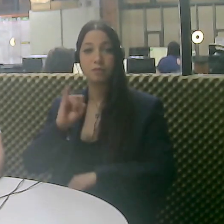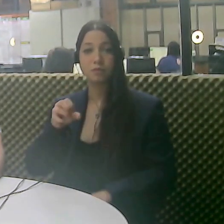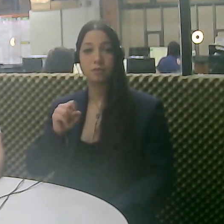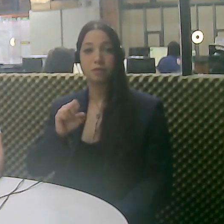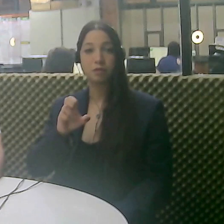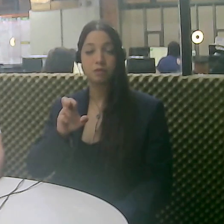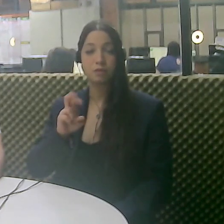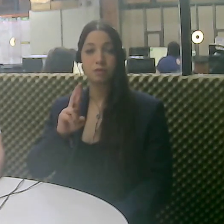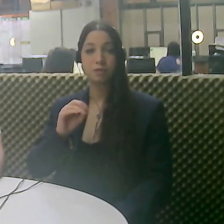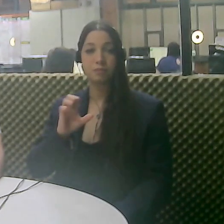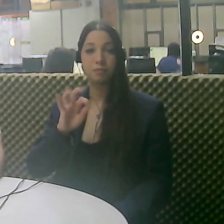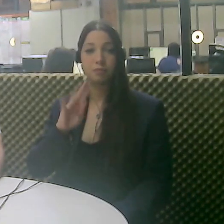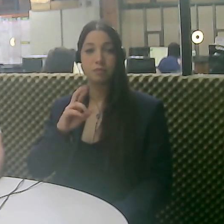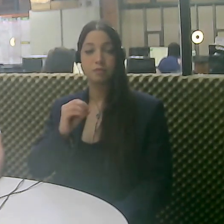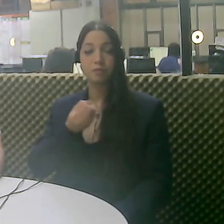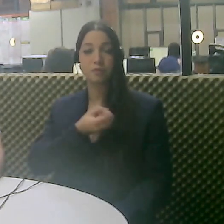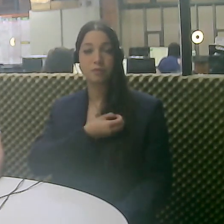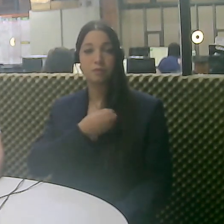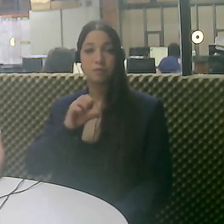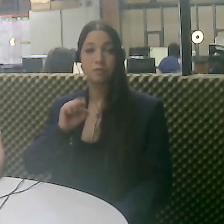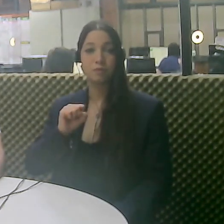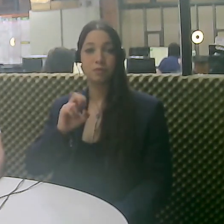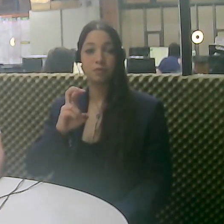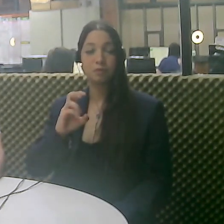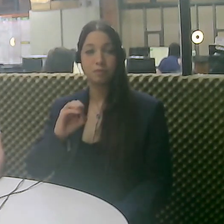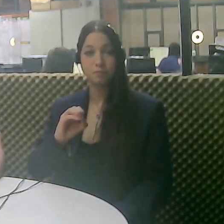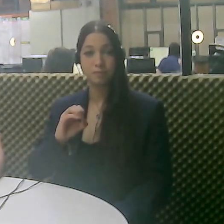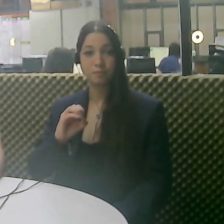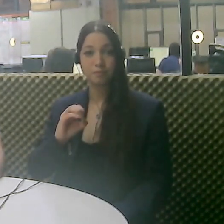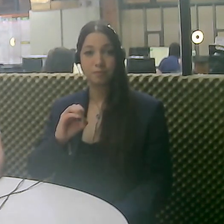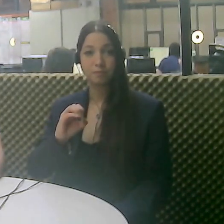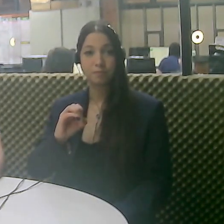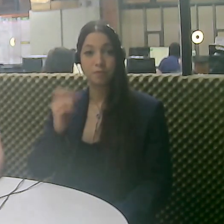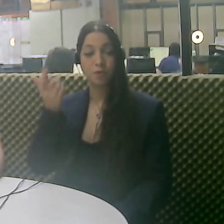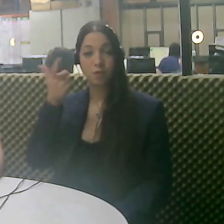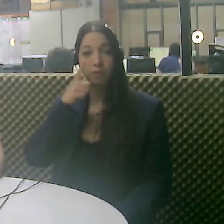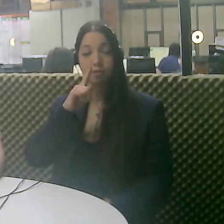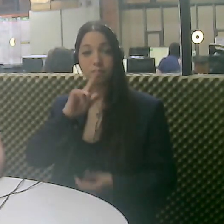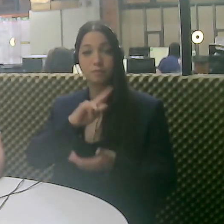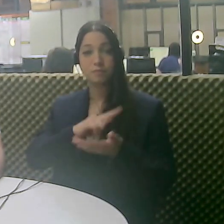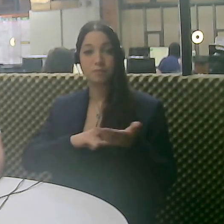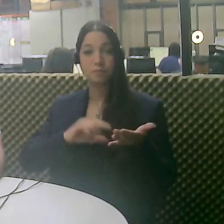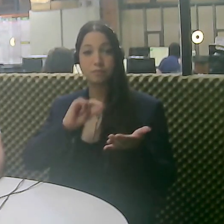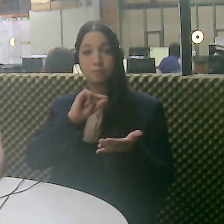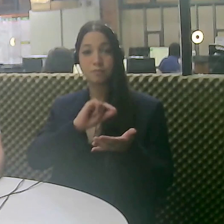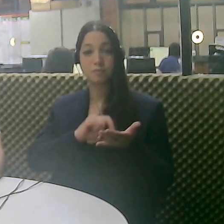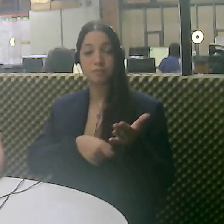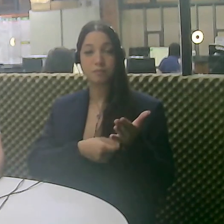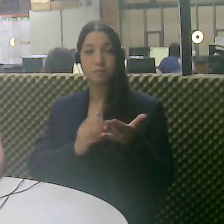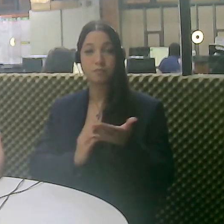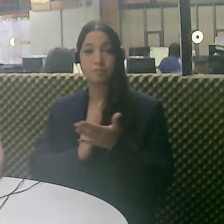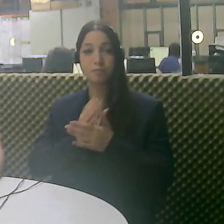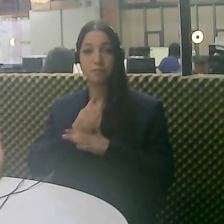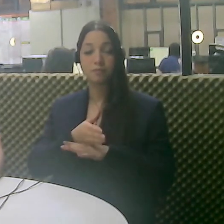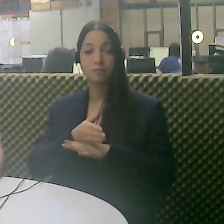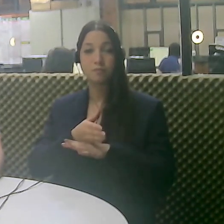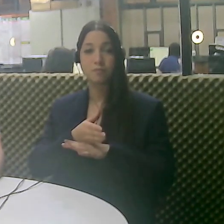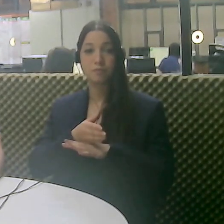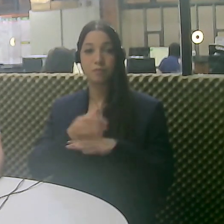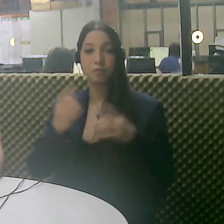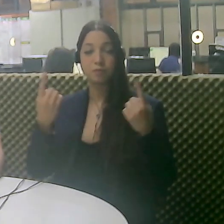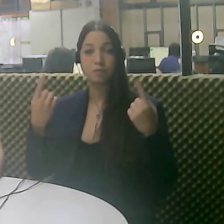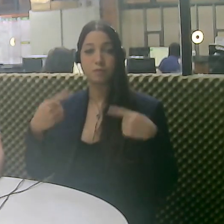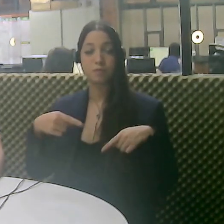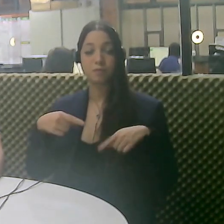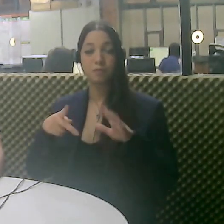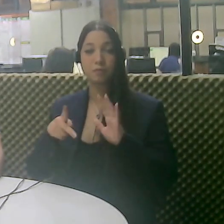Roberto Migliorini, número 850. Para conseguir o formulário de inscrição, basta acessar a guia Competições